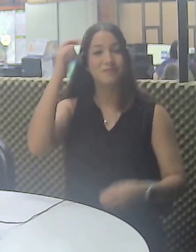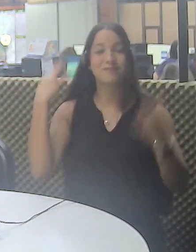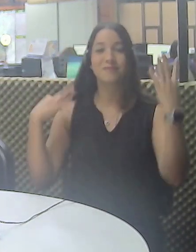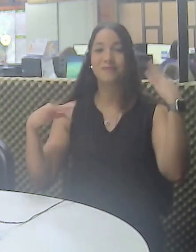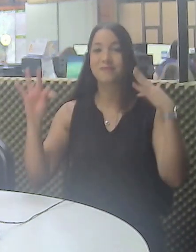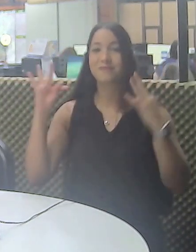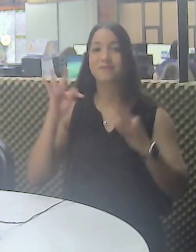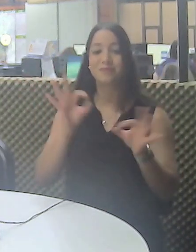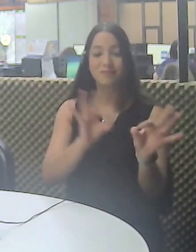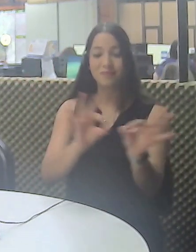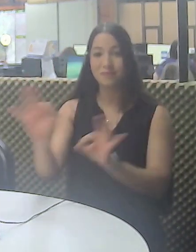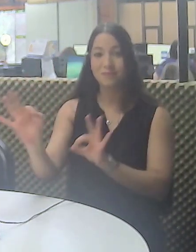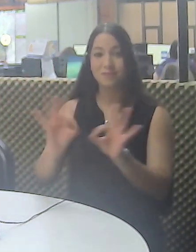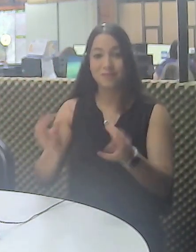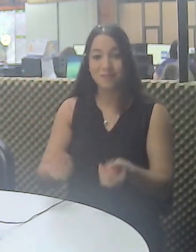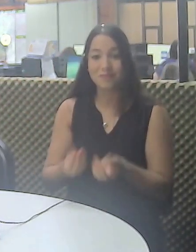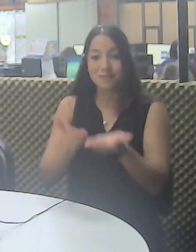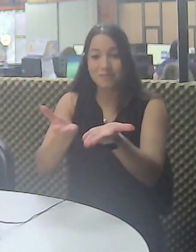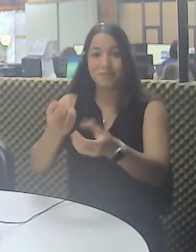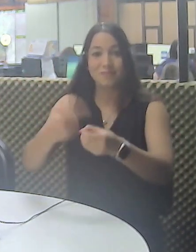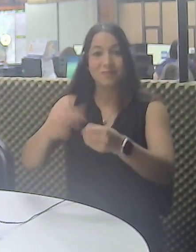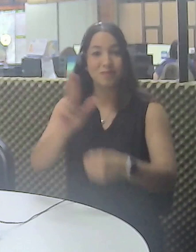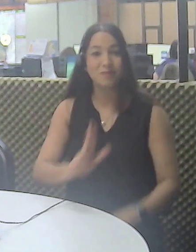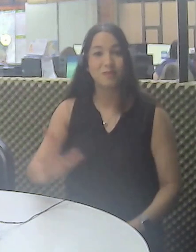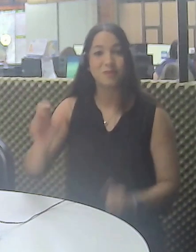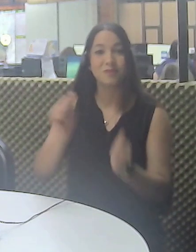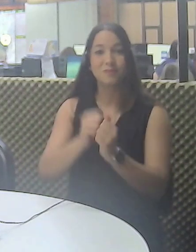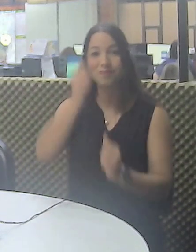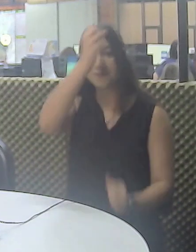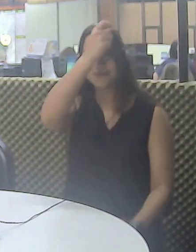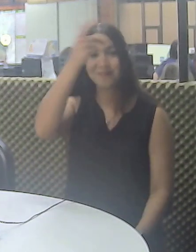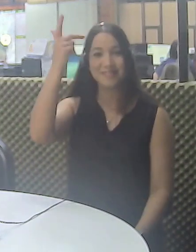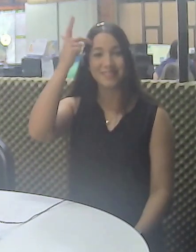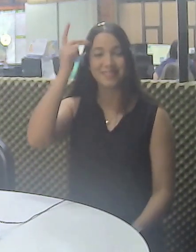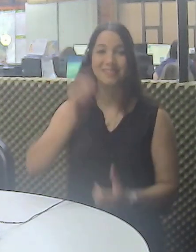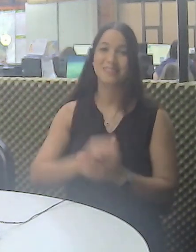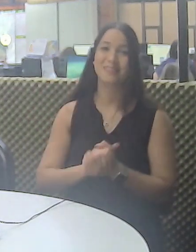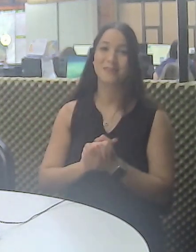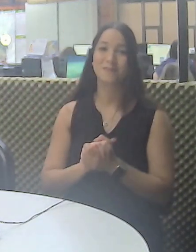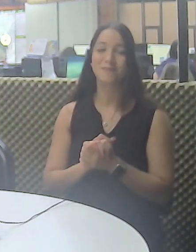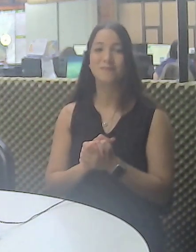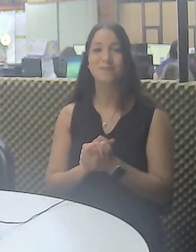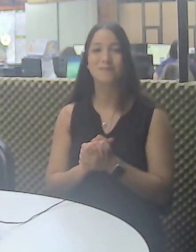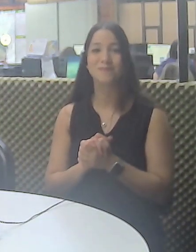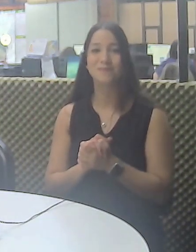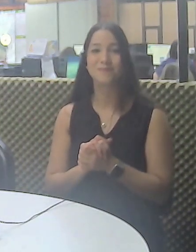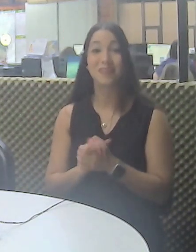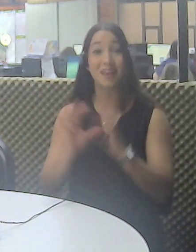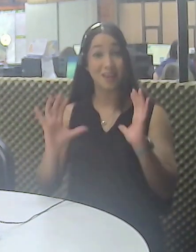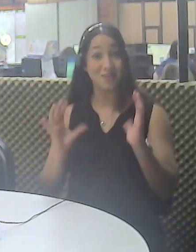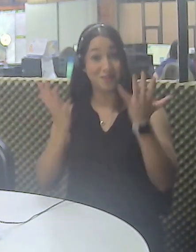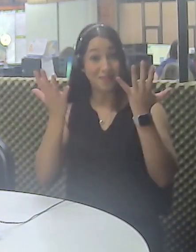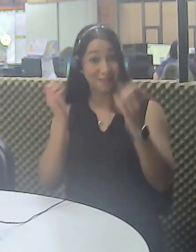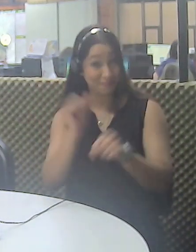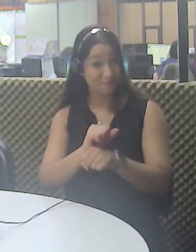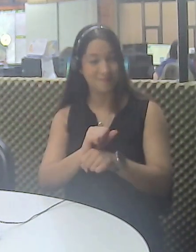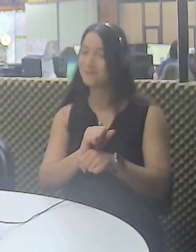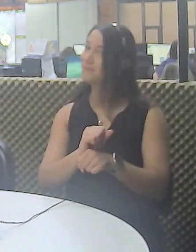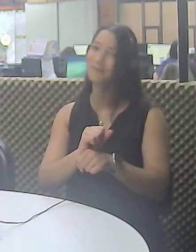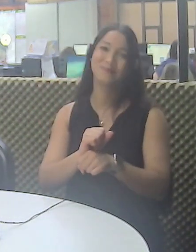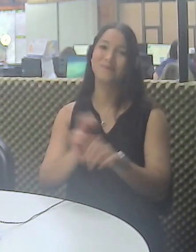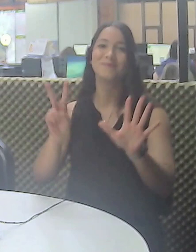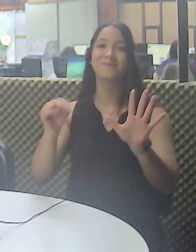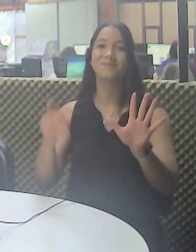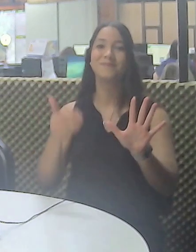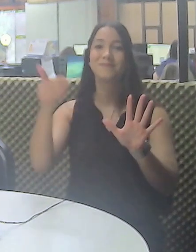e Turismo está organizando para a cidade de Uberlândia, juntamente com a Prefeitura. a festa não para por aí. Nesse final de